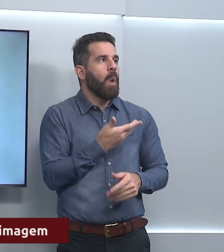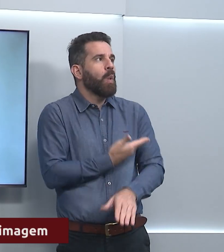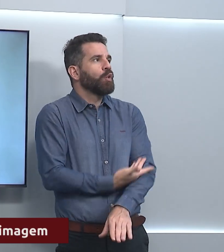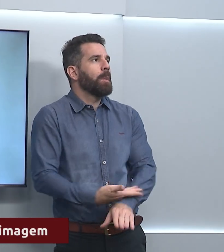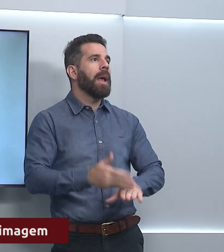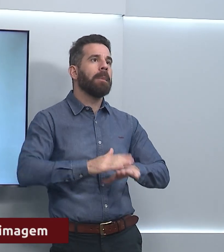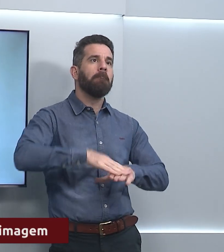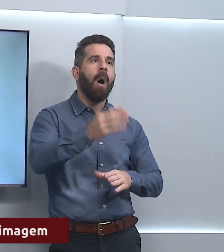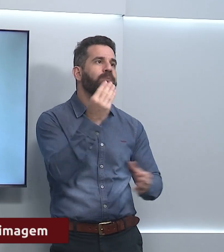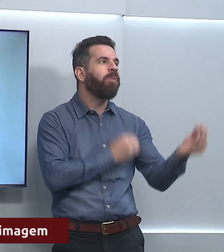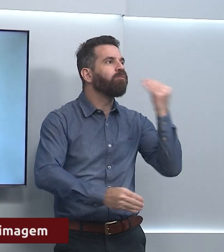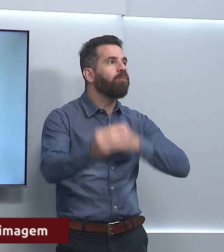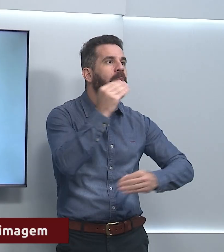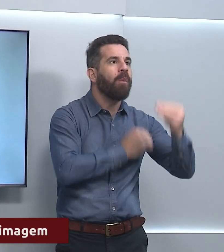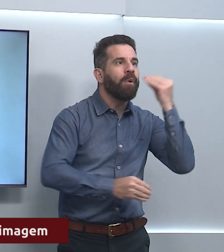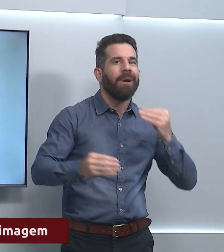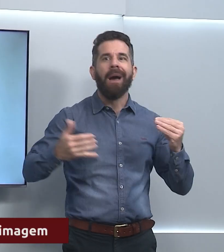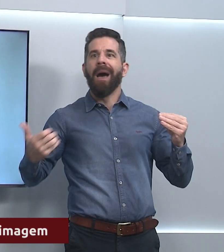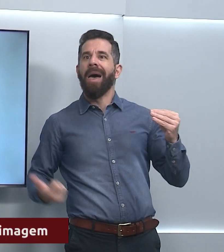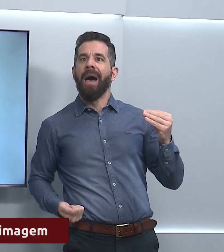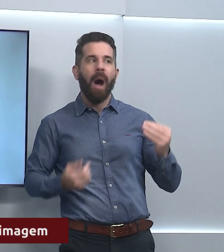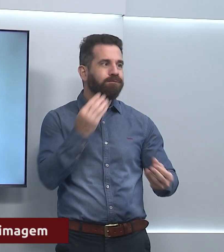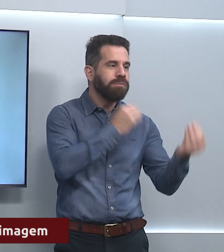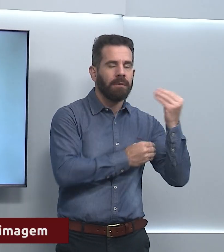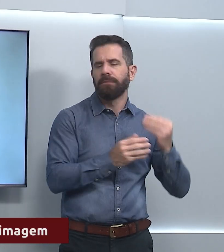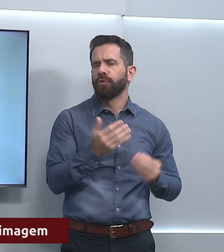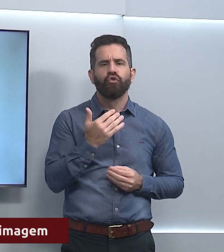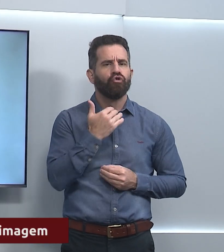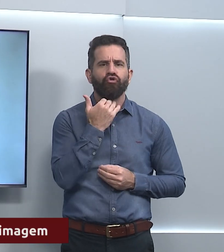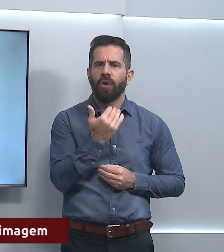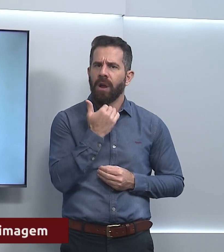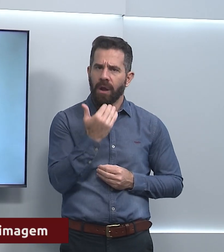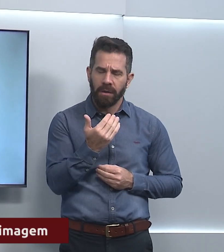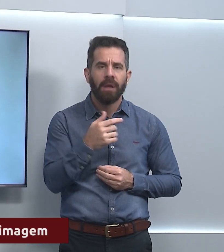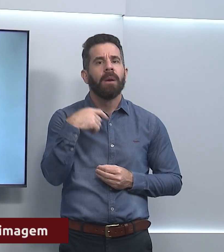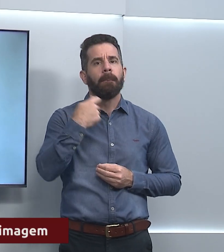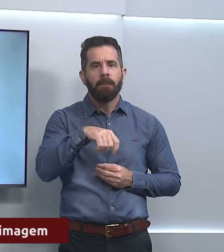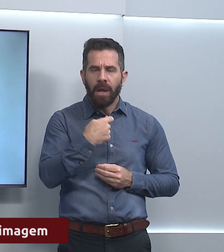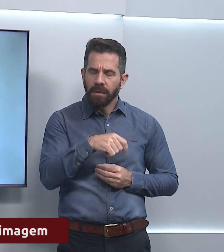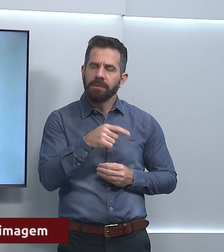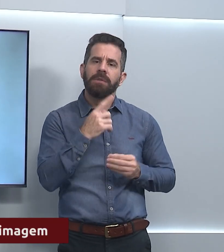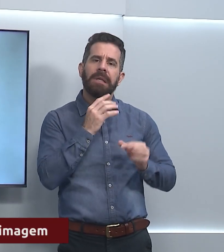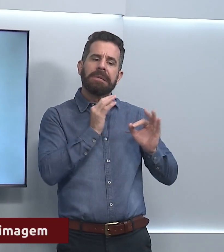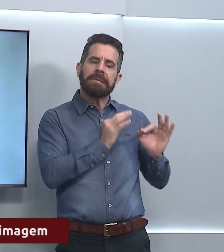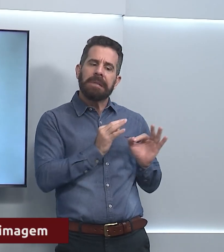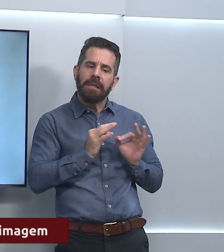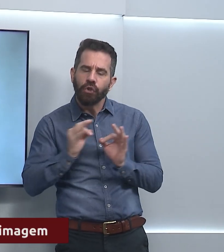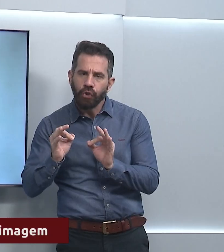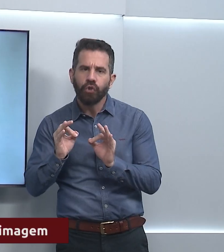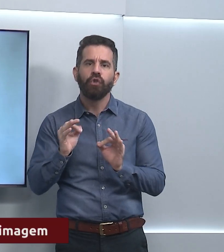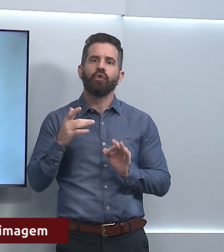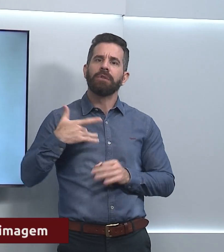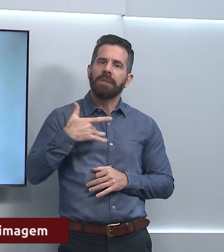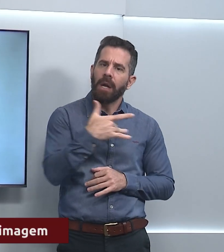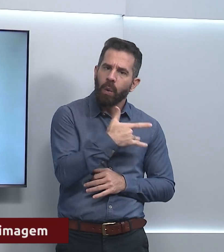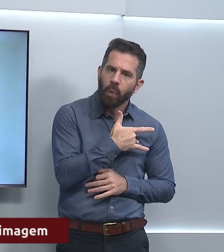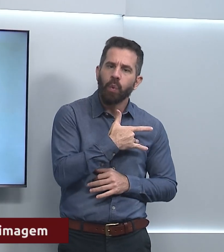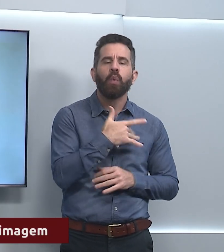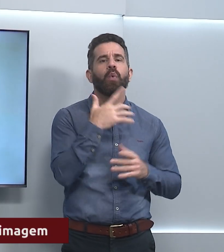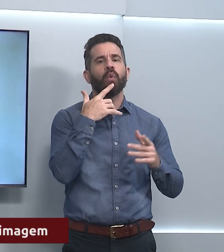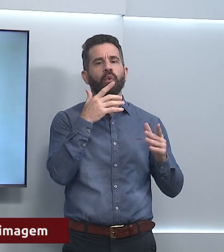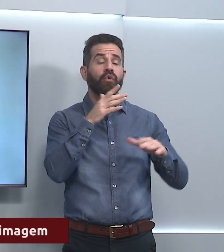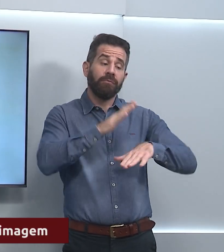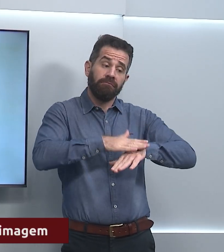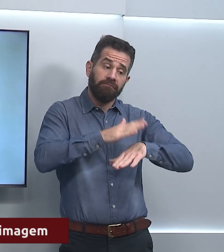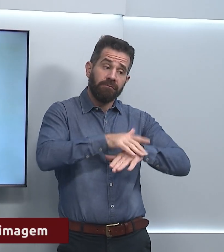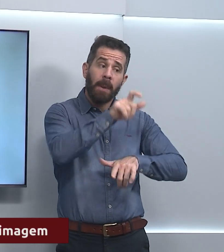manter magro e poupando massa magra, emagrecendo de forma saudável, isso vai ser devido aos